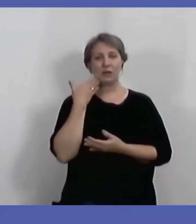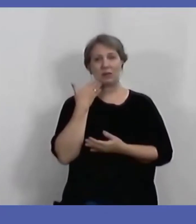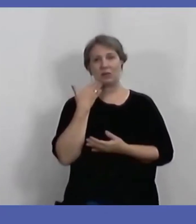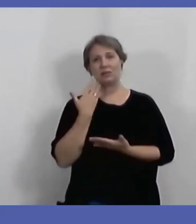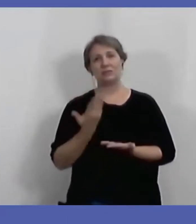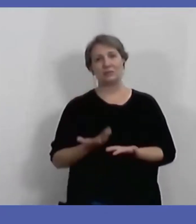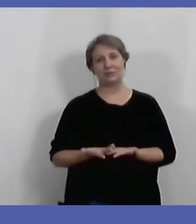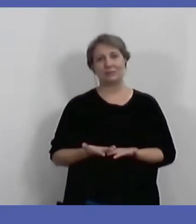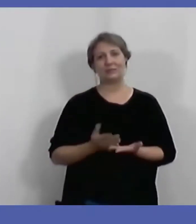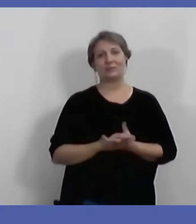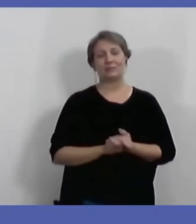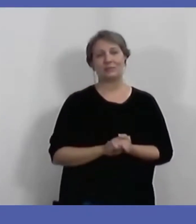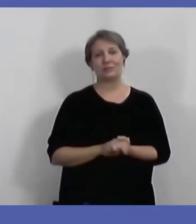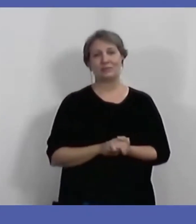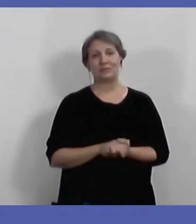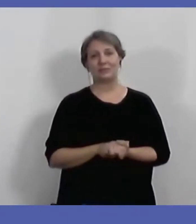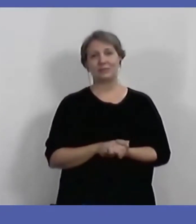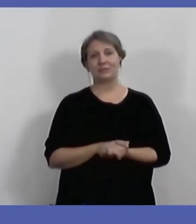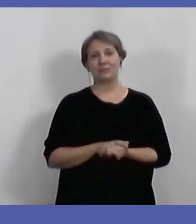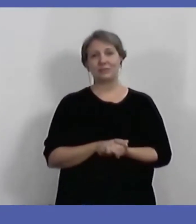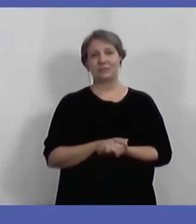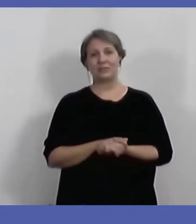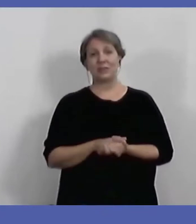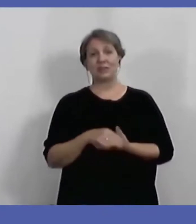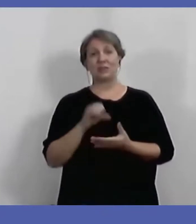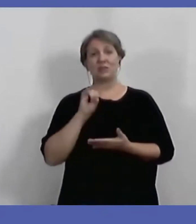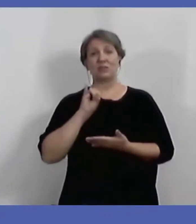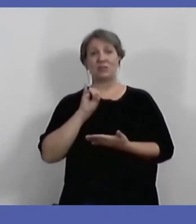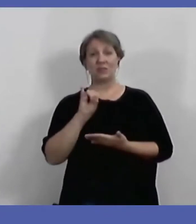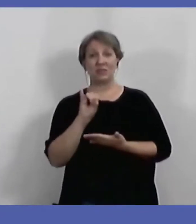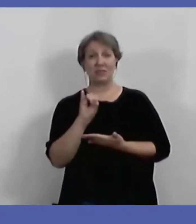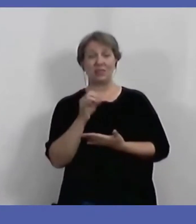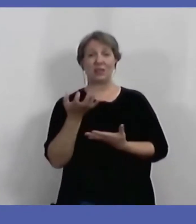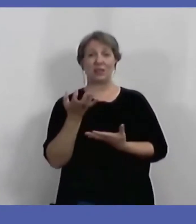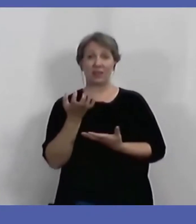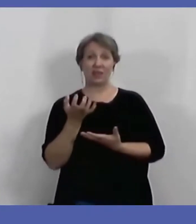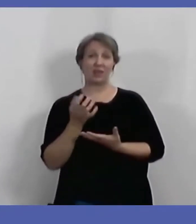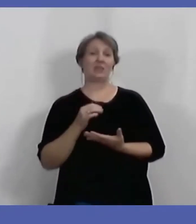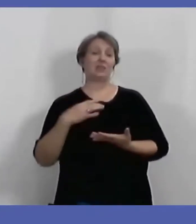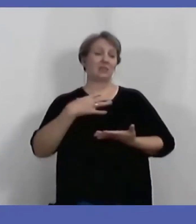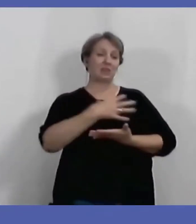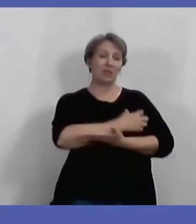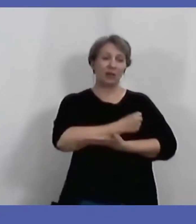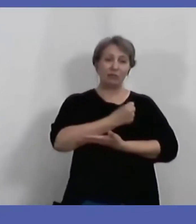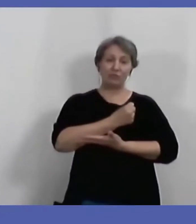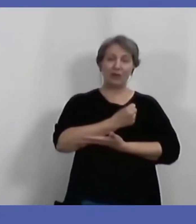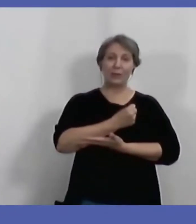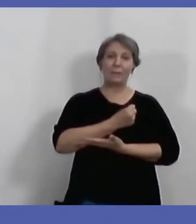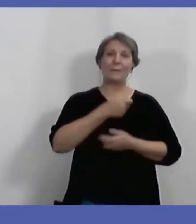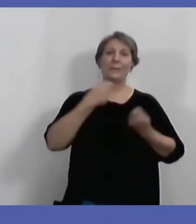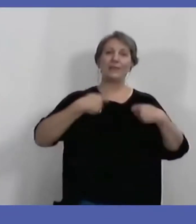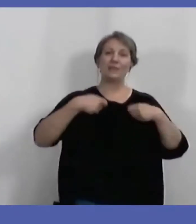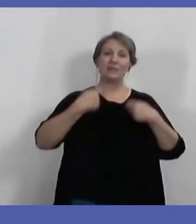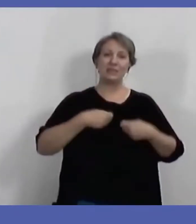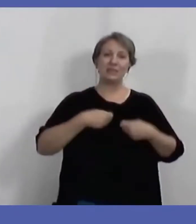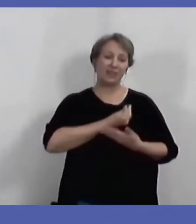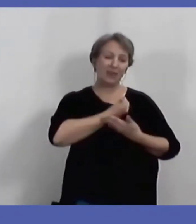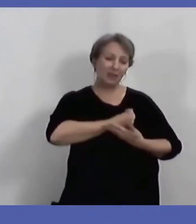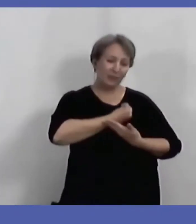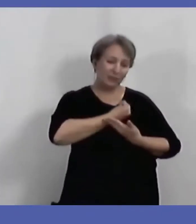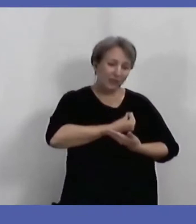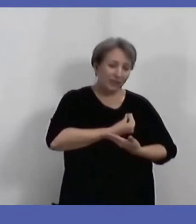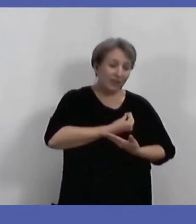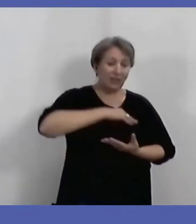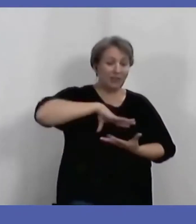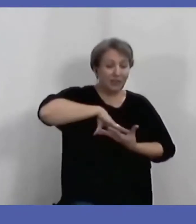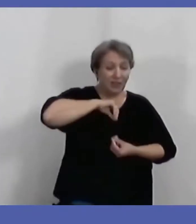quiser salvar a sua vida da alma, tem que perder. Perder o quê? Perder a vida da alma. Salvar a